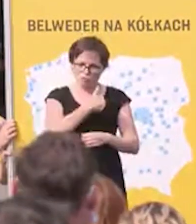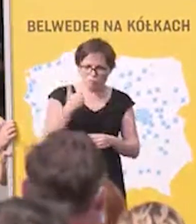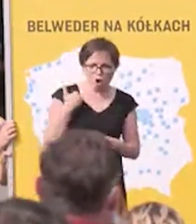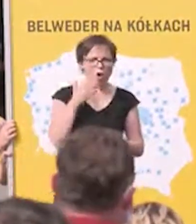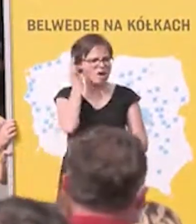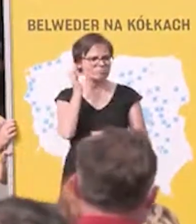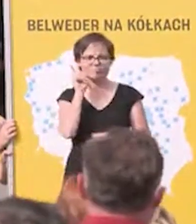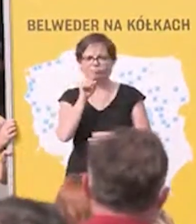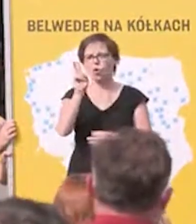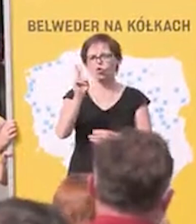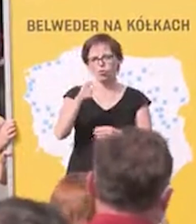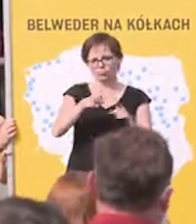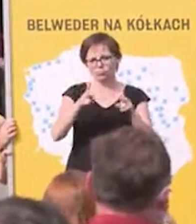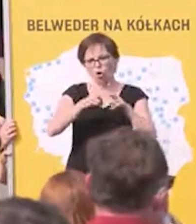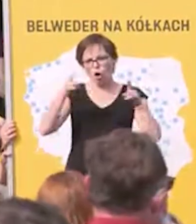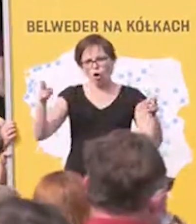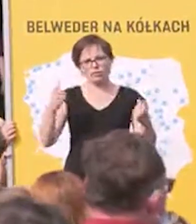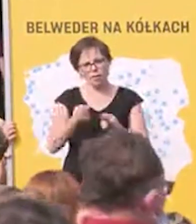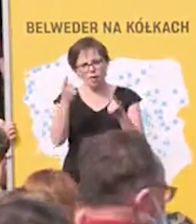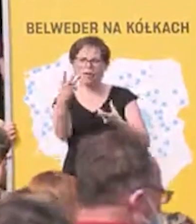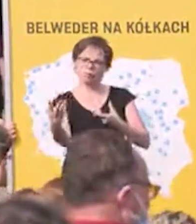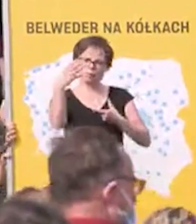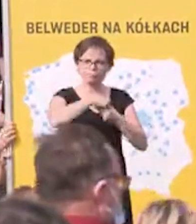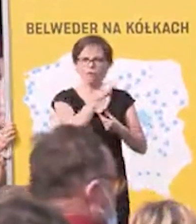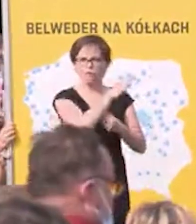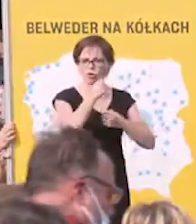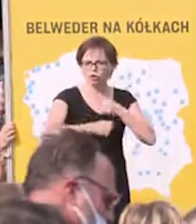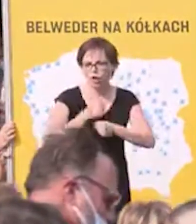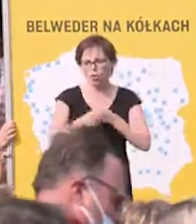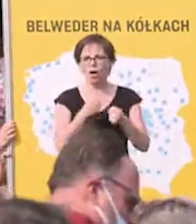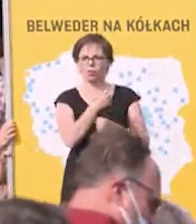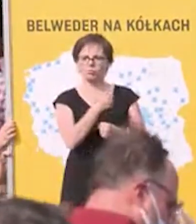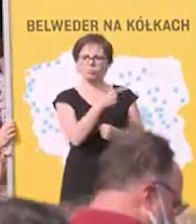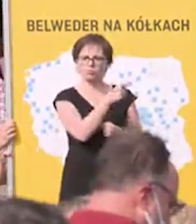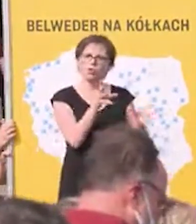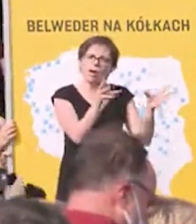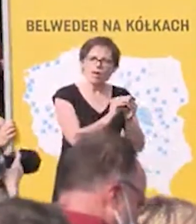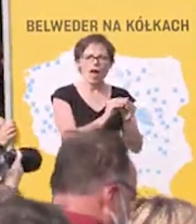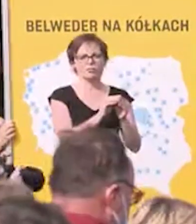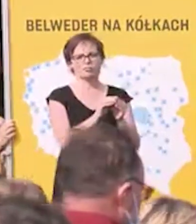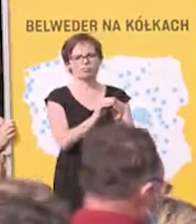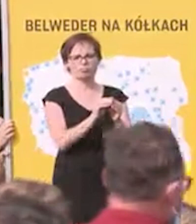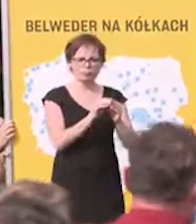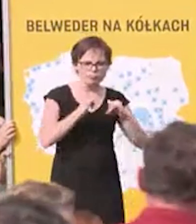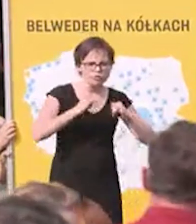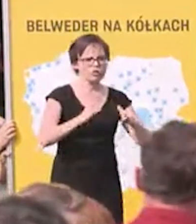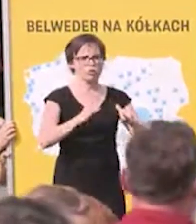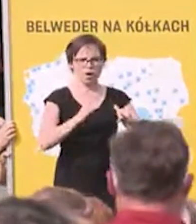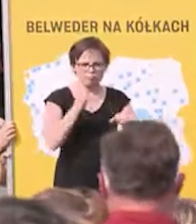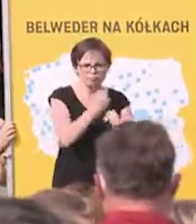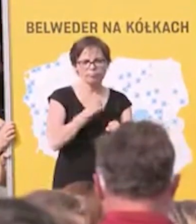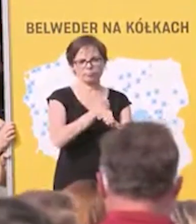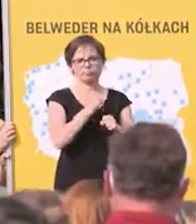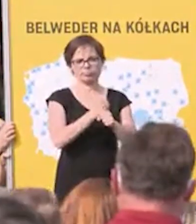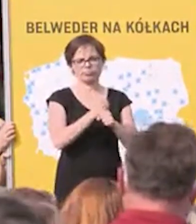którzy włączyli się przez te miesiące w twoje działania, którzy połączyli z tobą siły, którzy zaangażowali się jako nasi